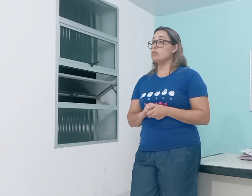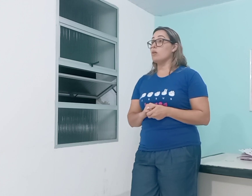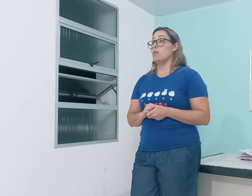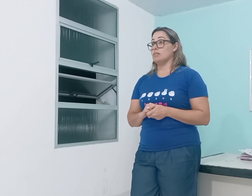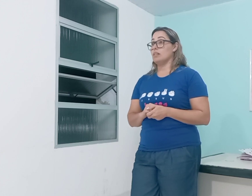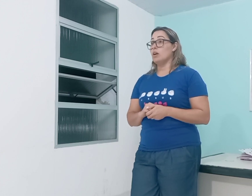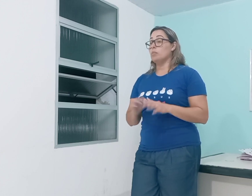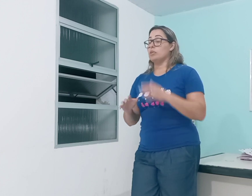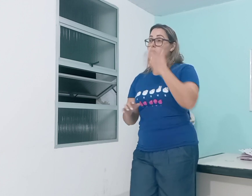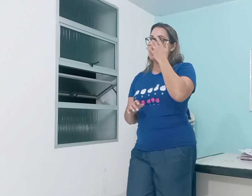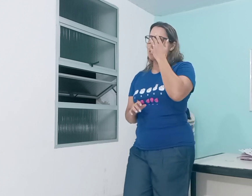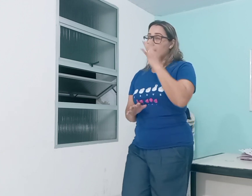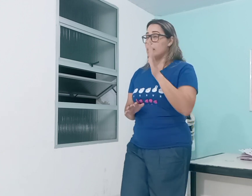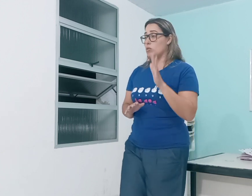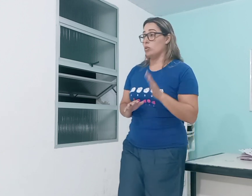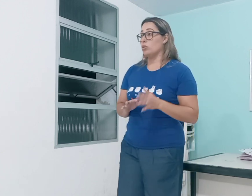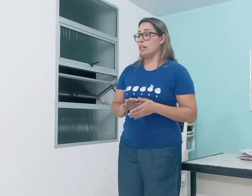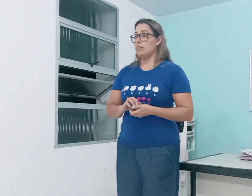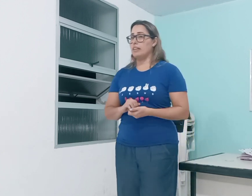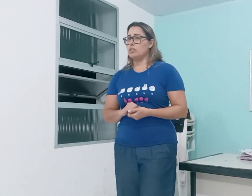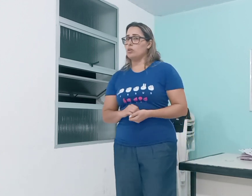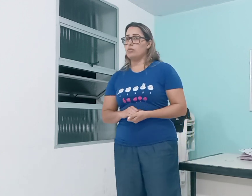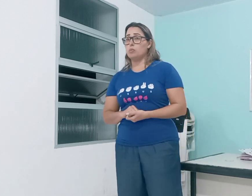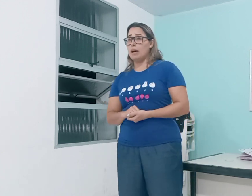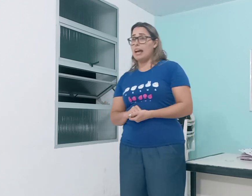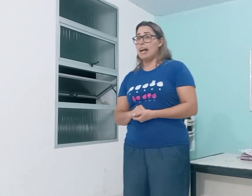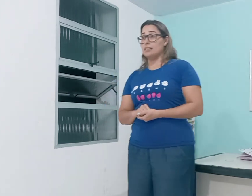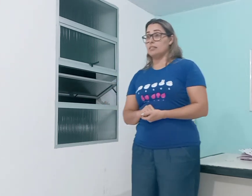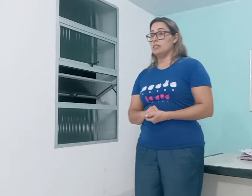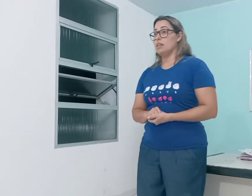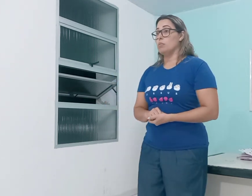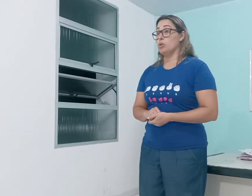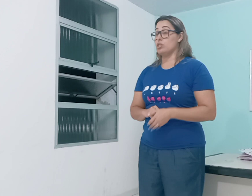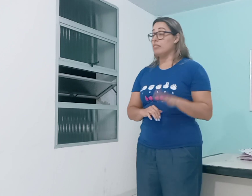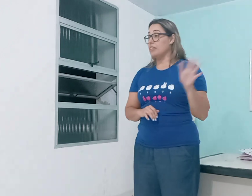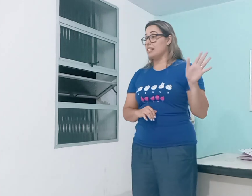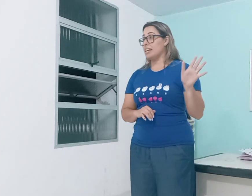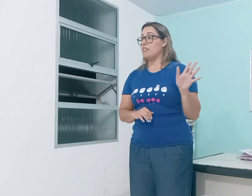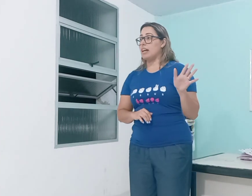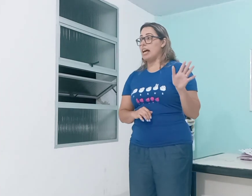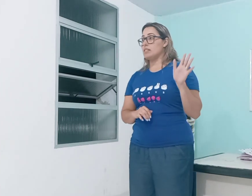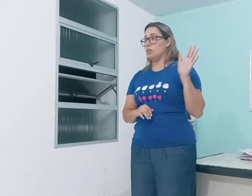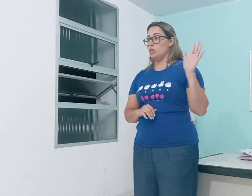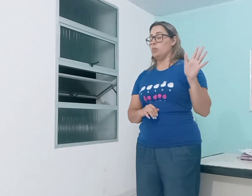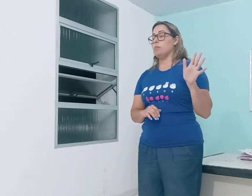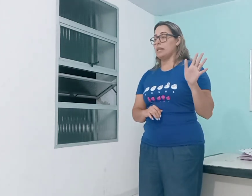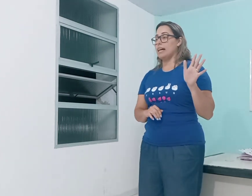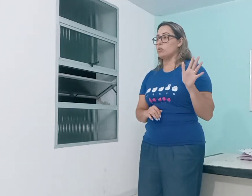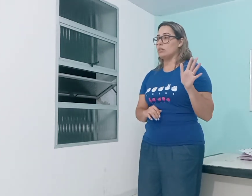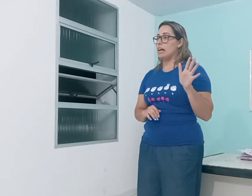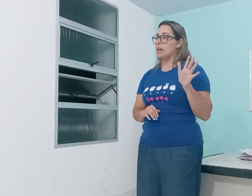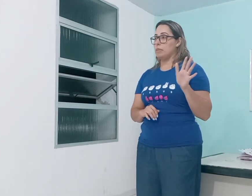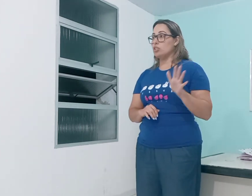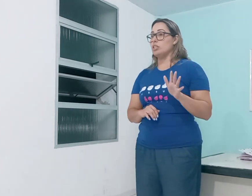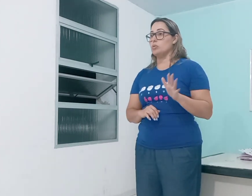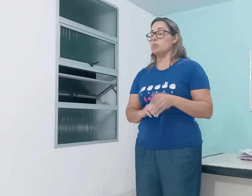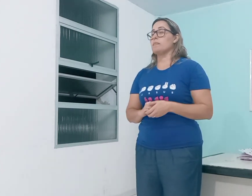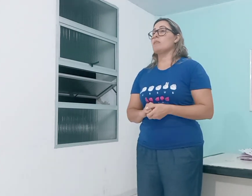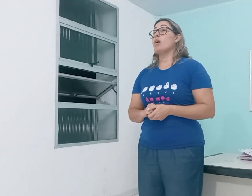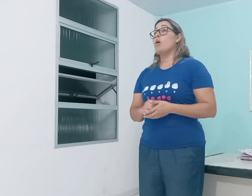só. Por isso que, às vezes, quando eu estou lá na frente, eu fico parado. Porque eu já fiz aquela frase e o pregador está repetindo. Ou